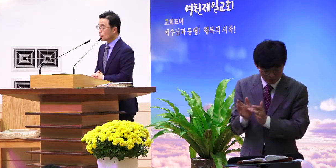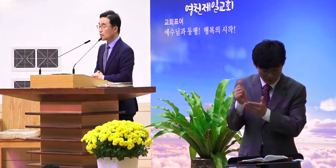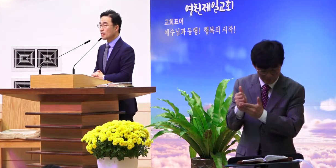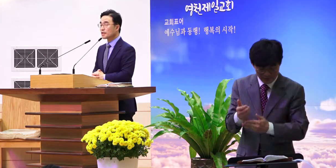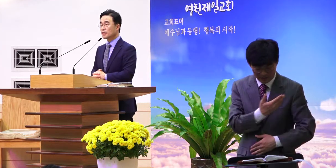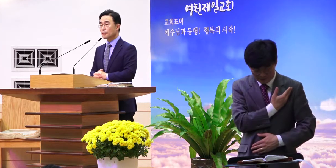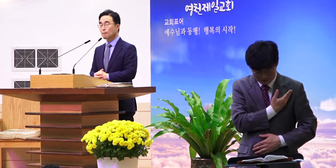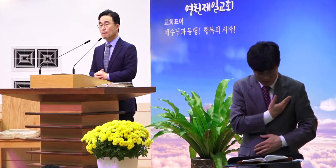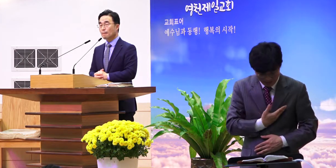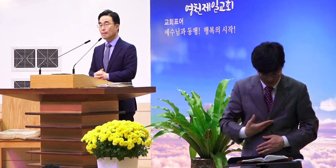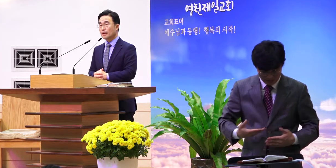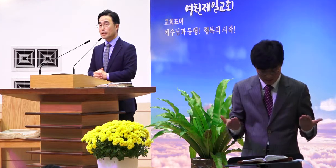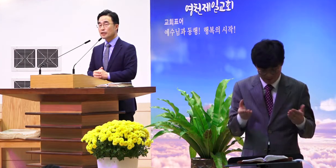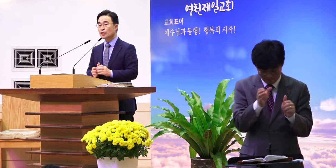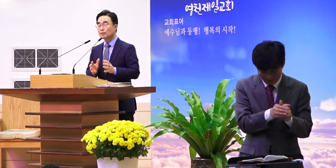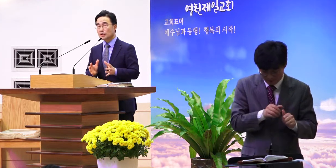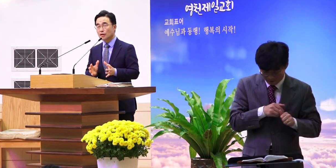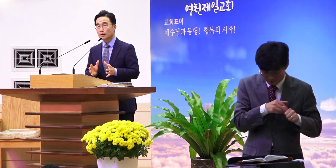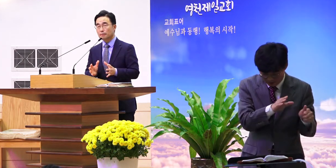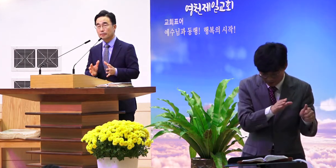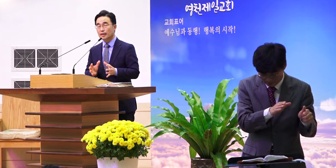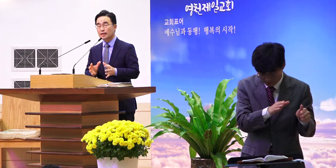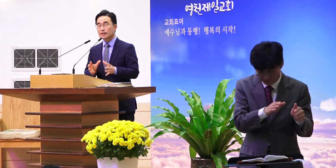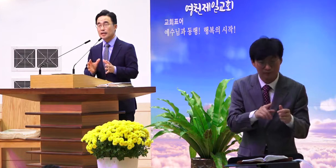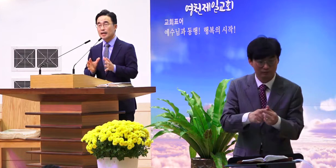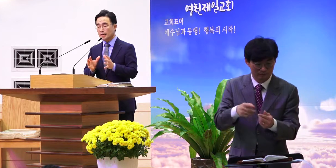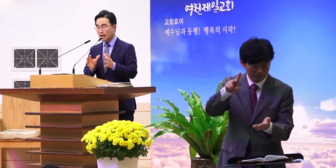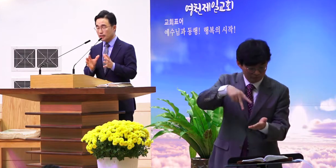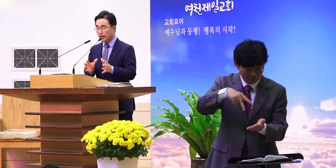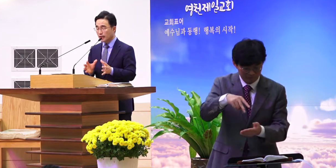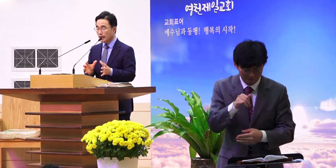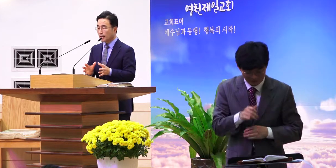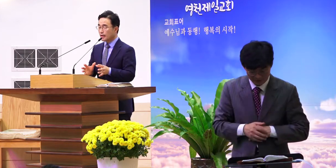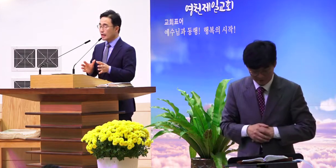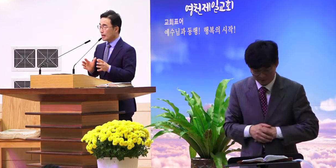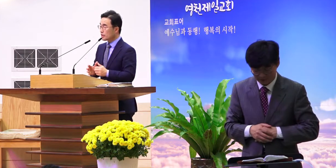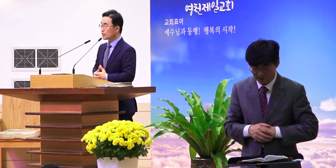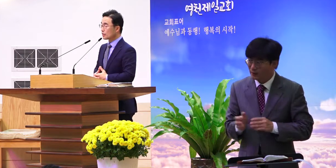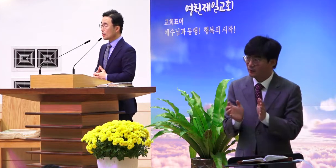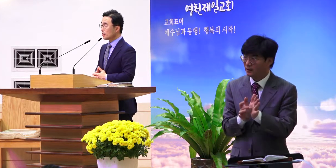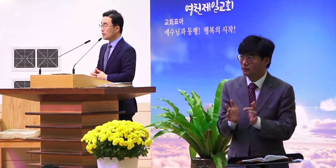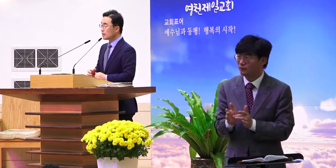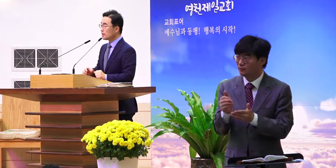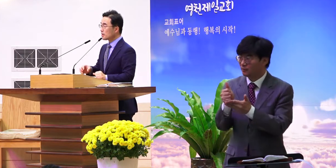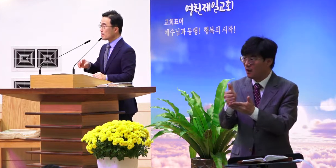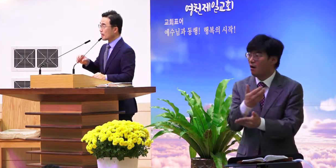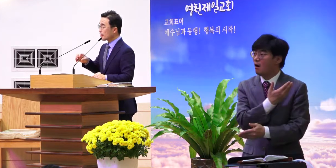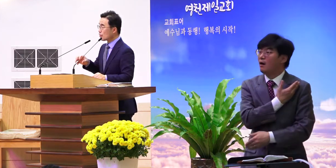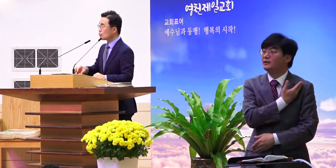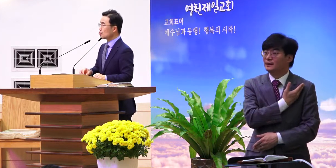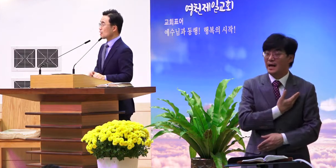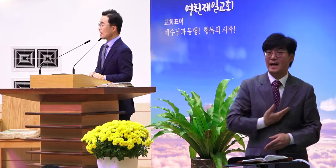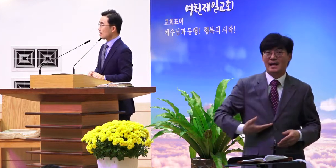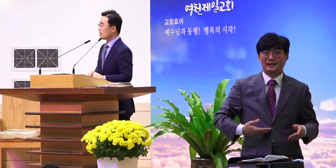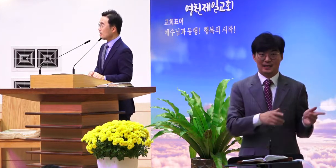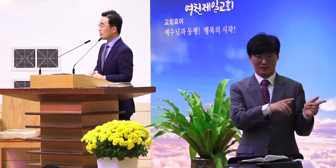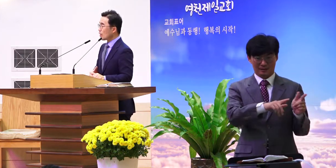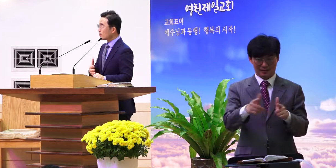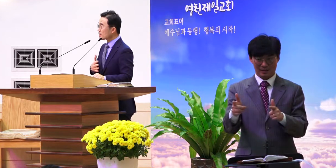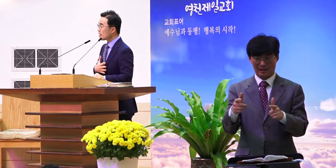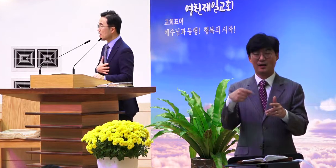읽어보고 묵상하면서 예수님께서 제자들에게 가르치셨던 그 신앙의